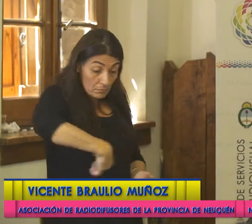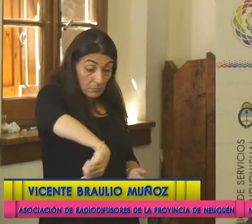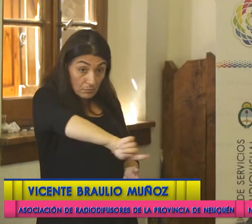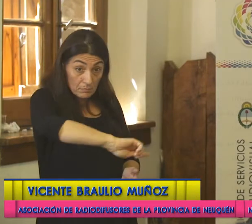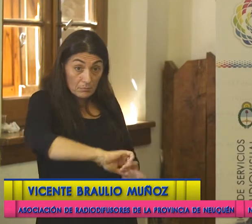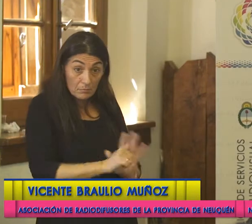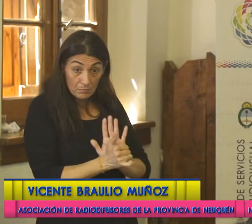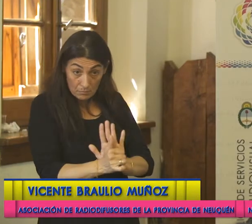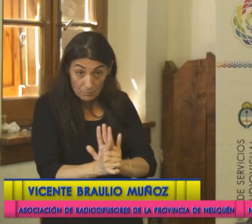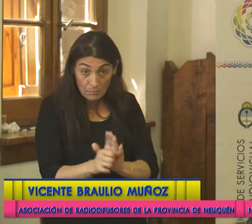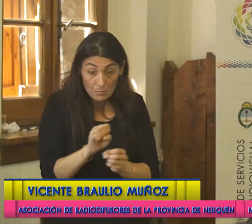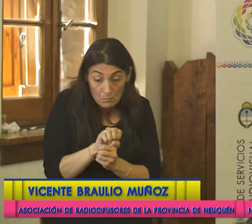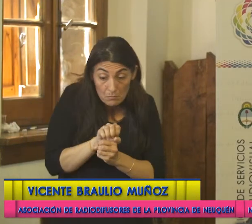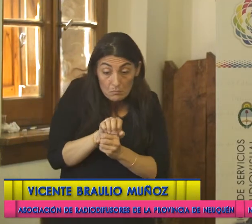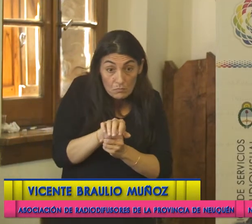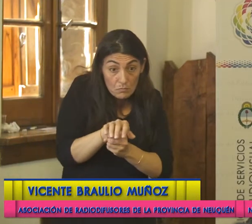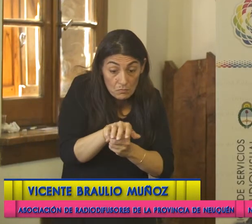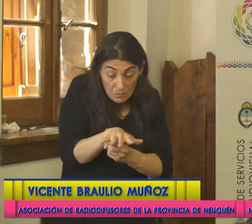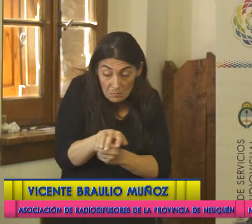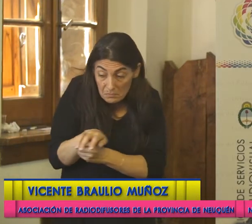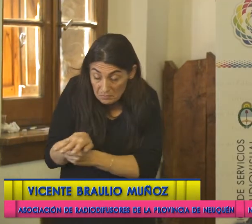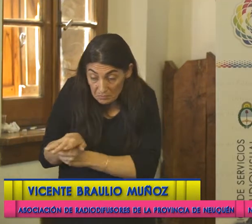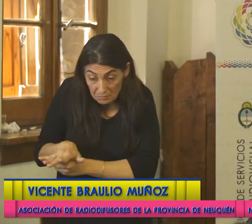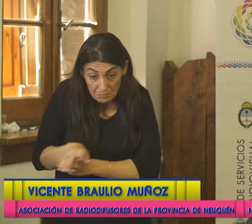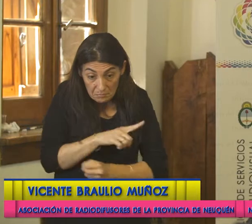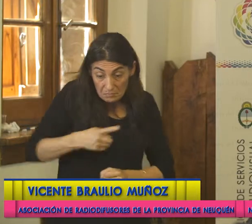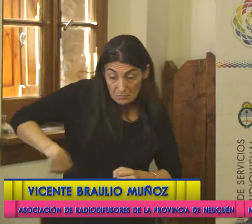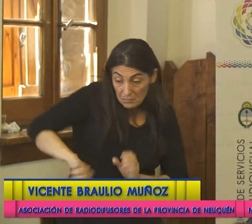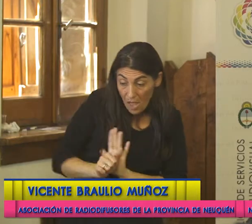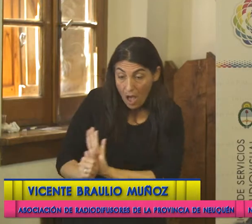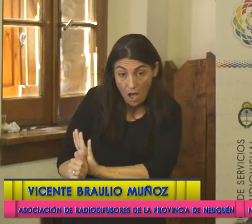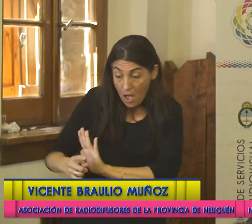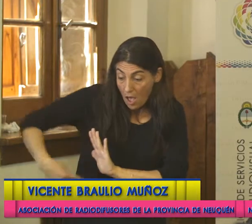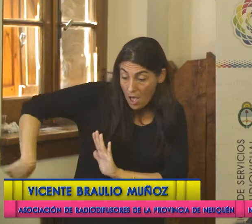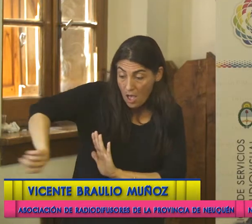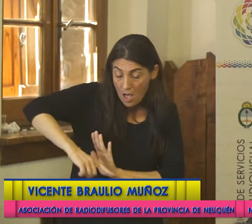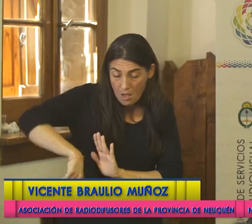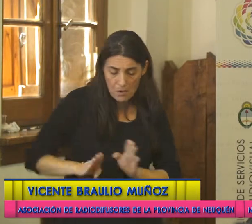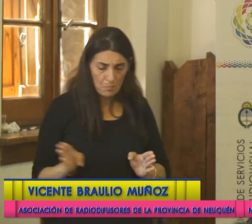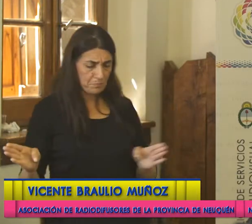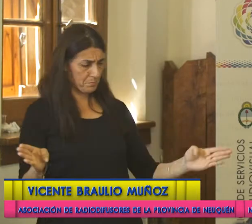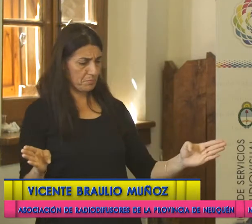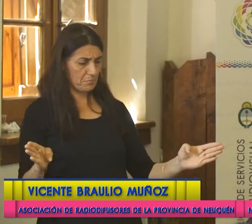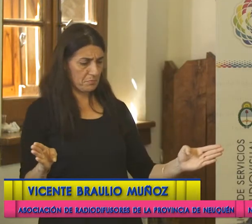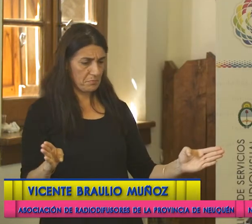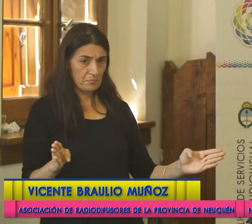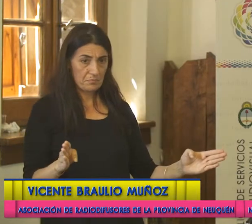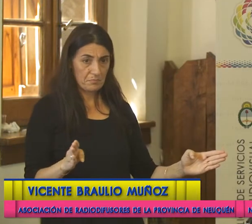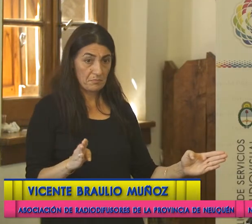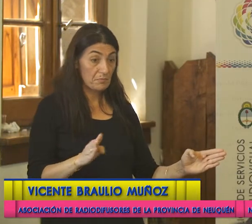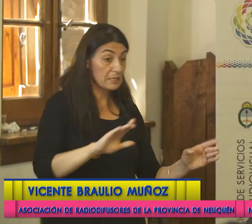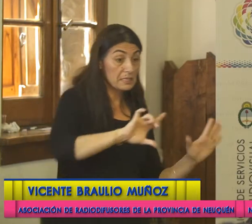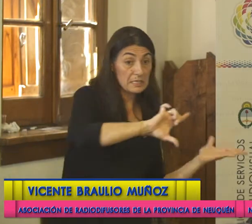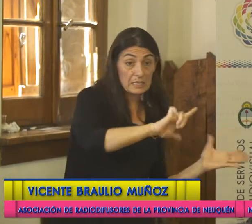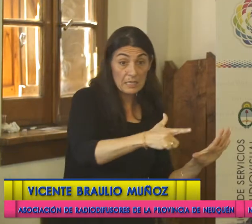de las frecuencias del 33 por ciento para cada sector pero la ley sólo habla de dos sectores título séptimo al noveno